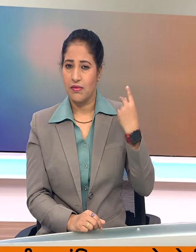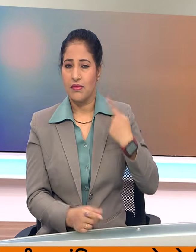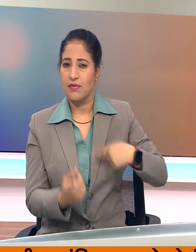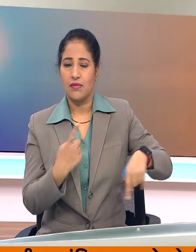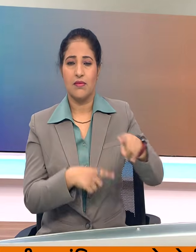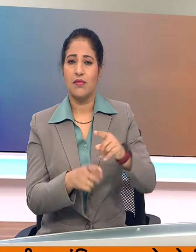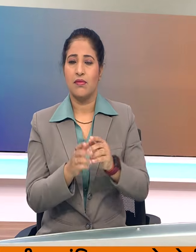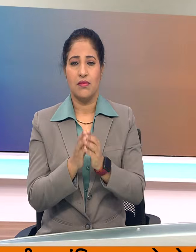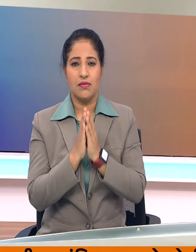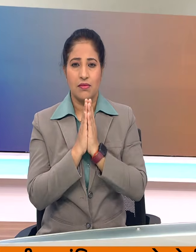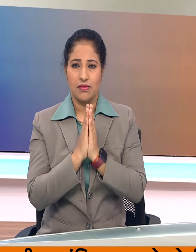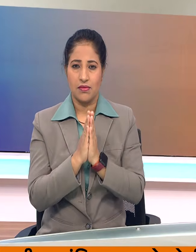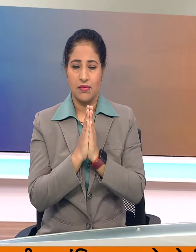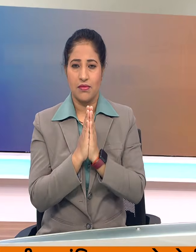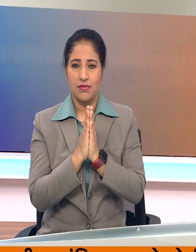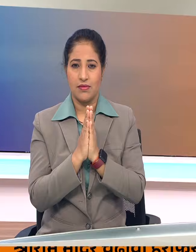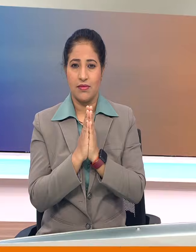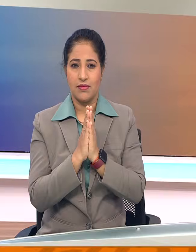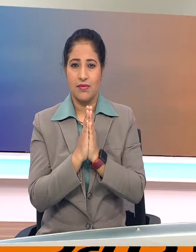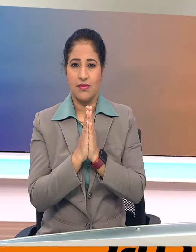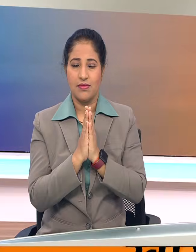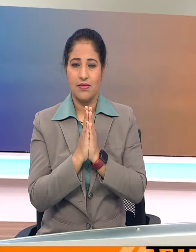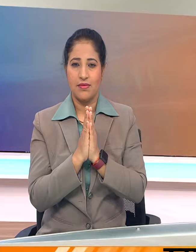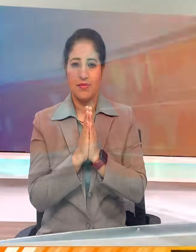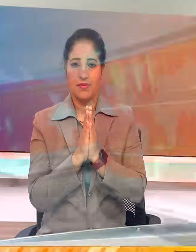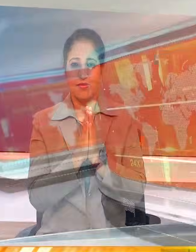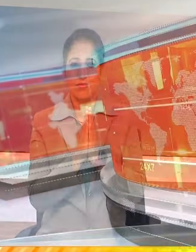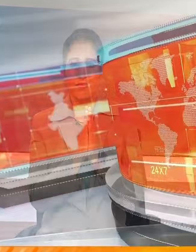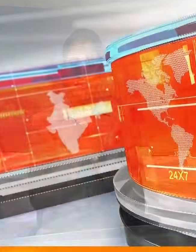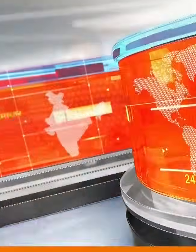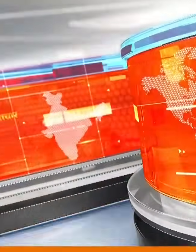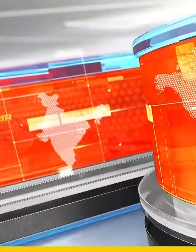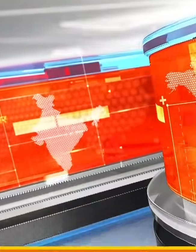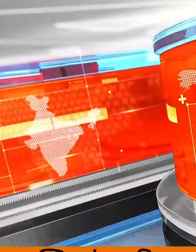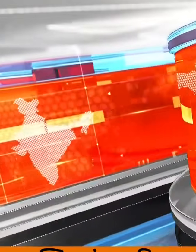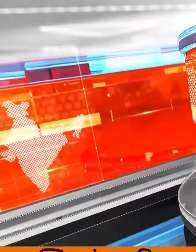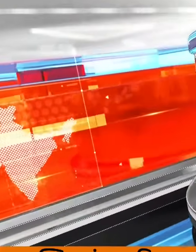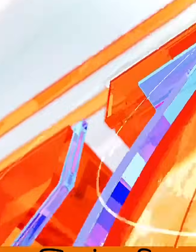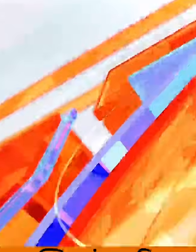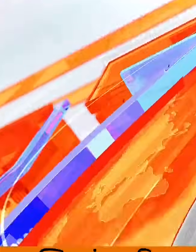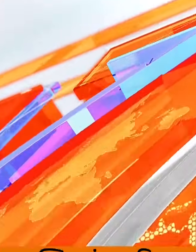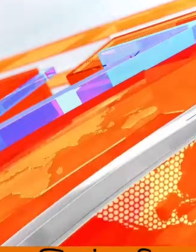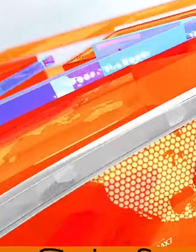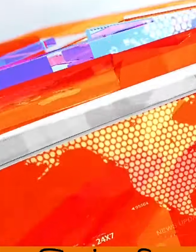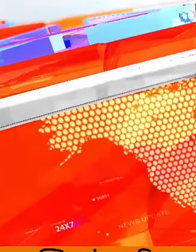सिंह को यहीं अनुमति दें। नमस्कार।